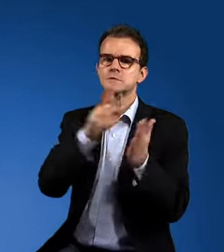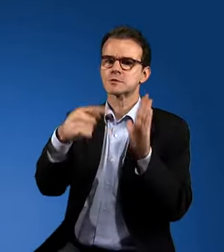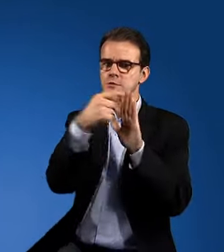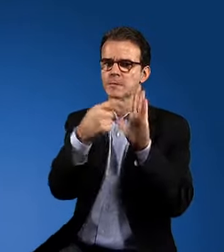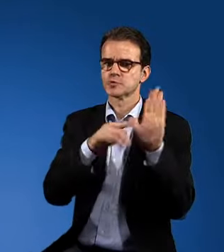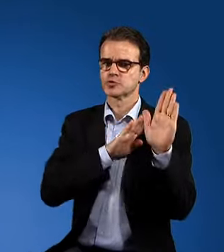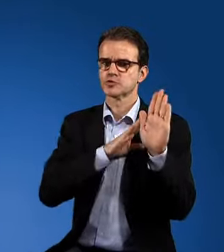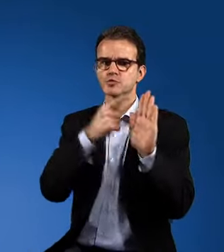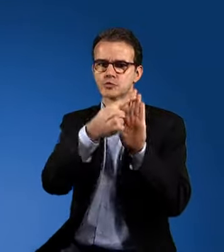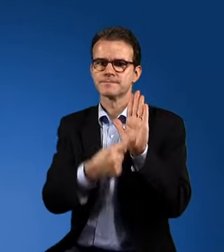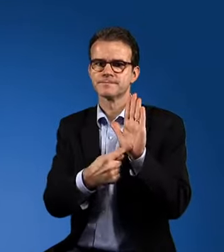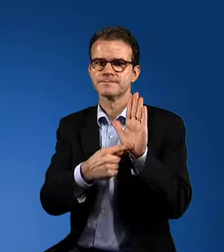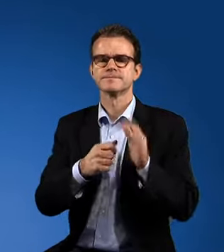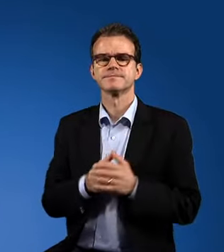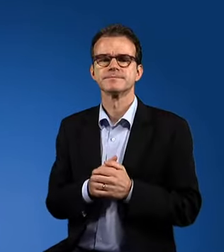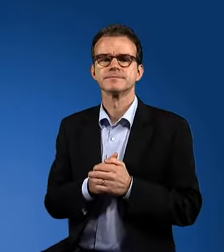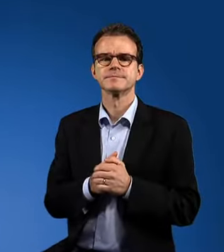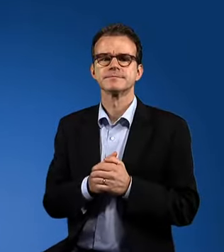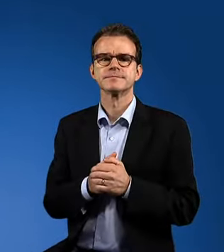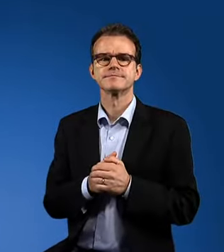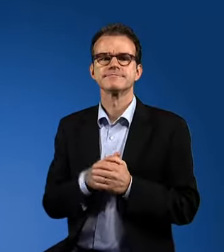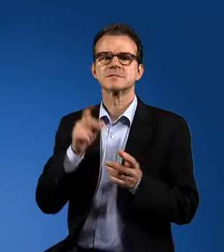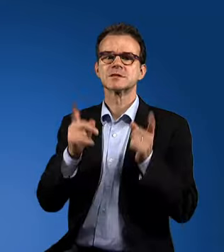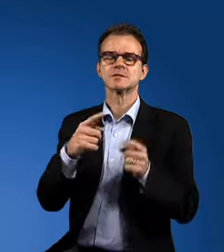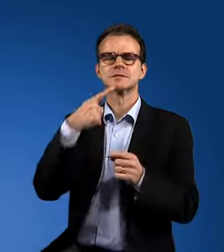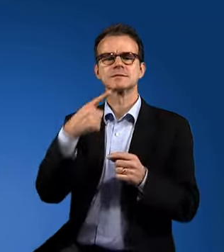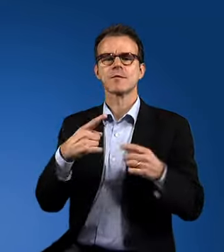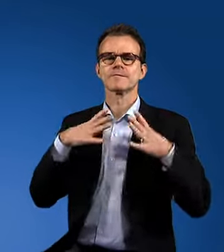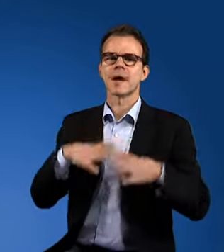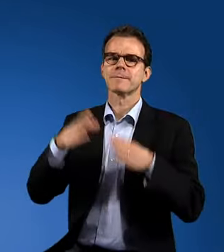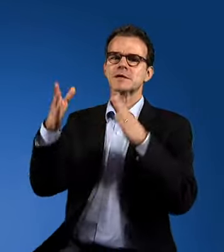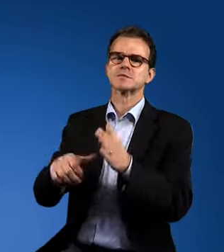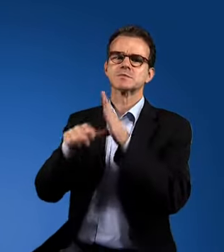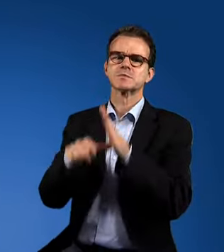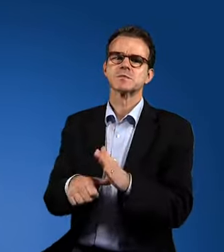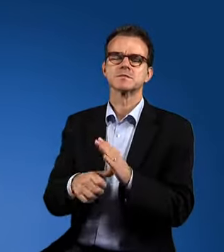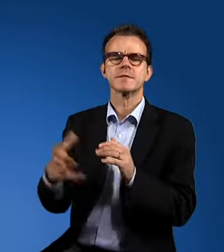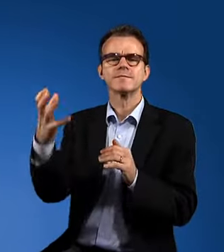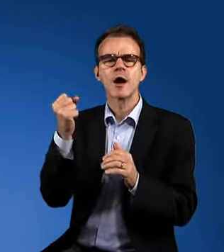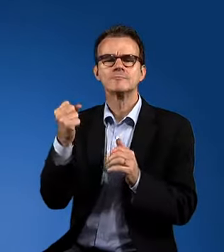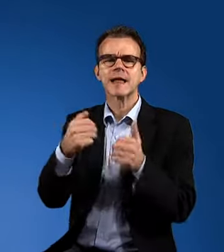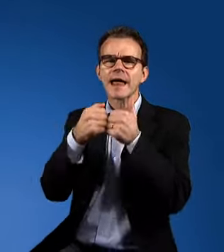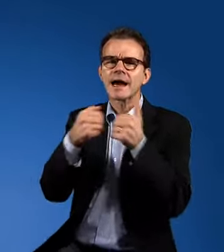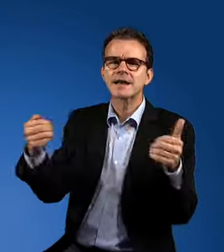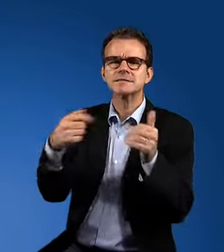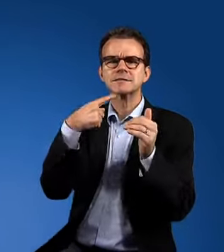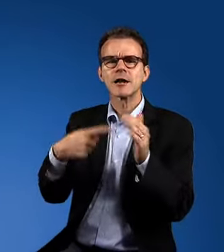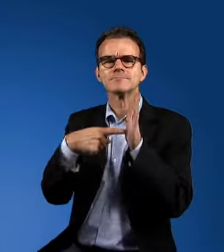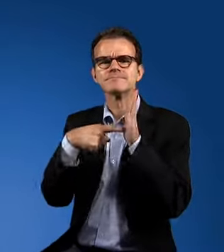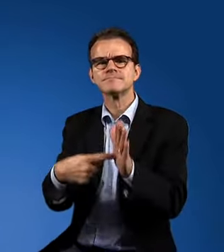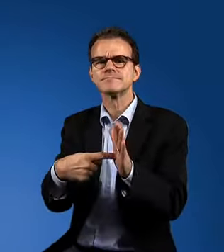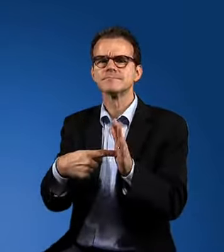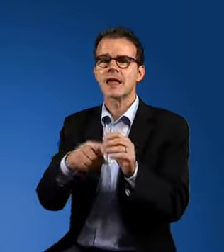näistä ihmisoikeussopimuksista. Ja jos puhutaan vammaisten